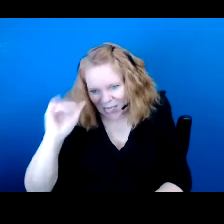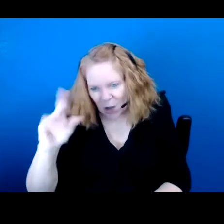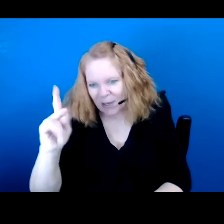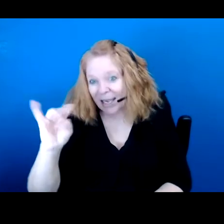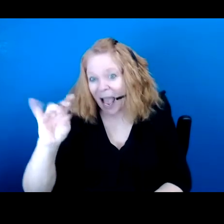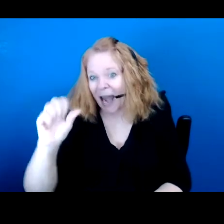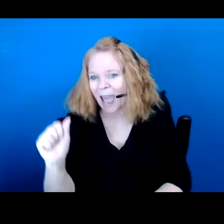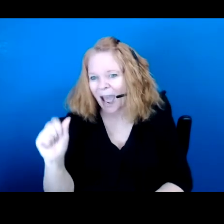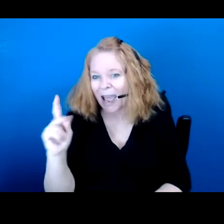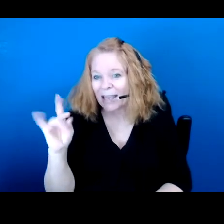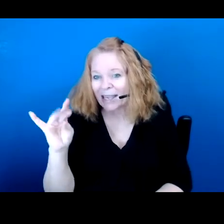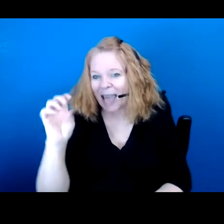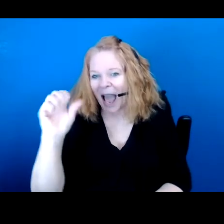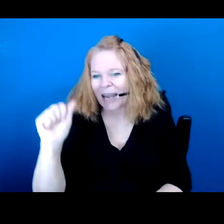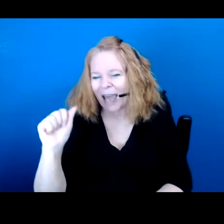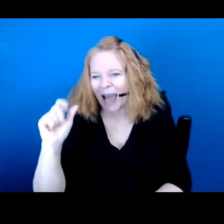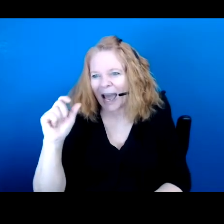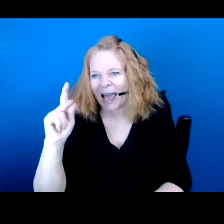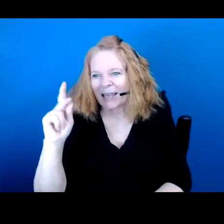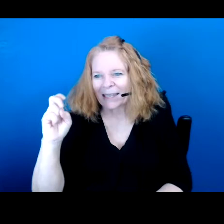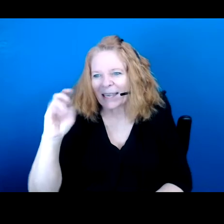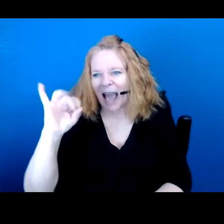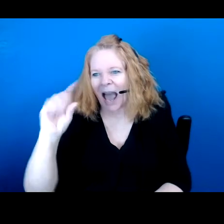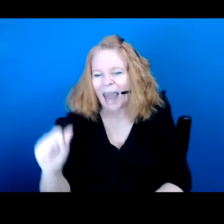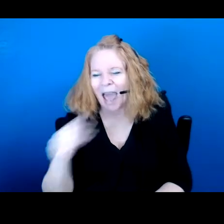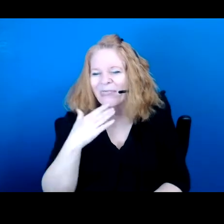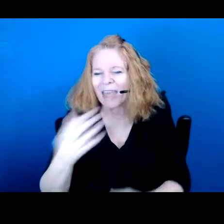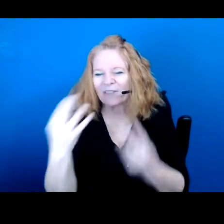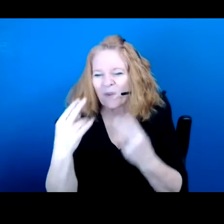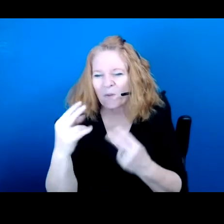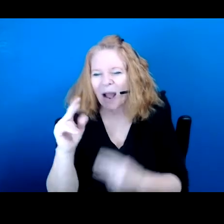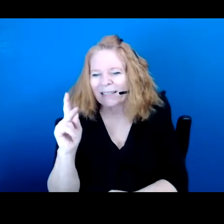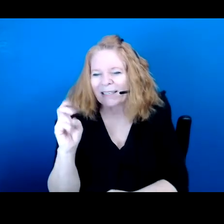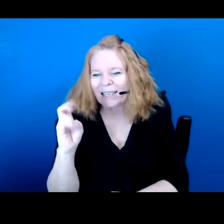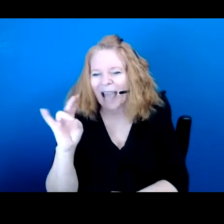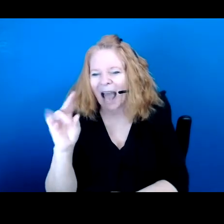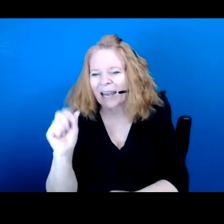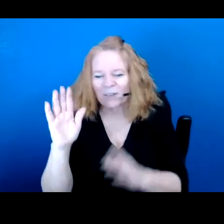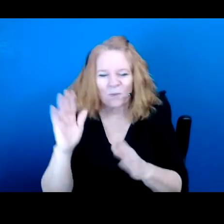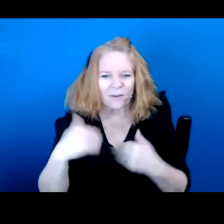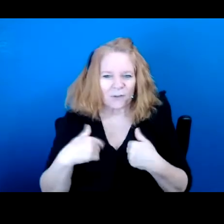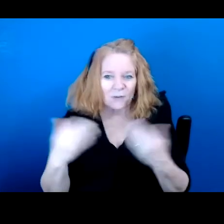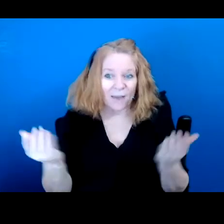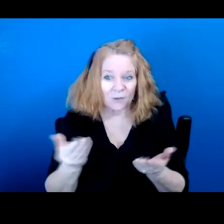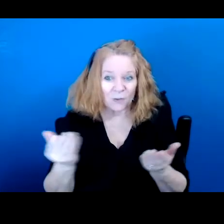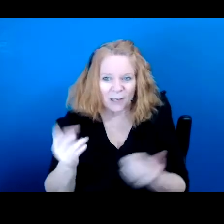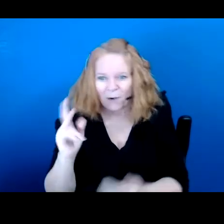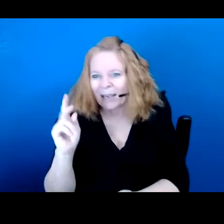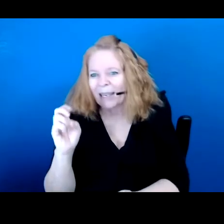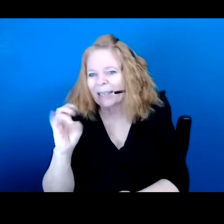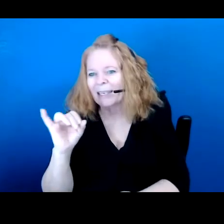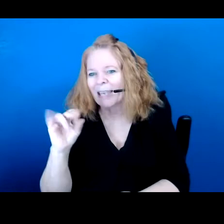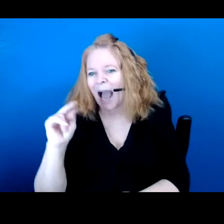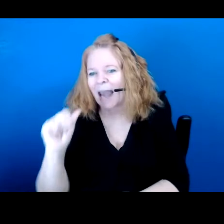hola hola hola diana diana diana gracias por estar aquí qué bien